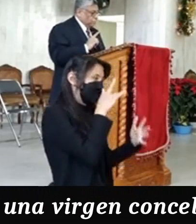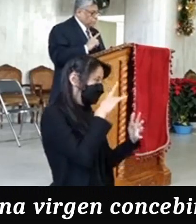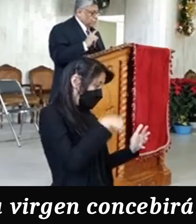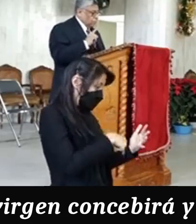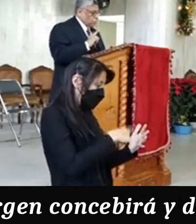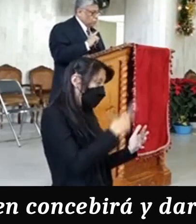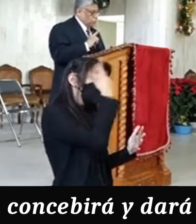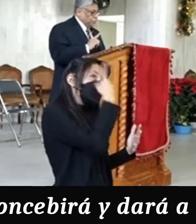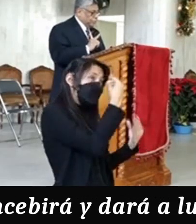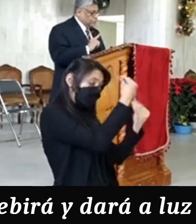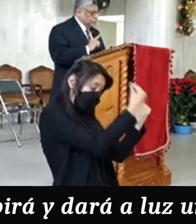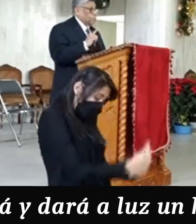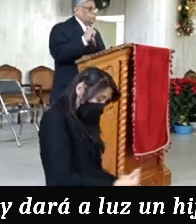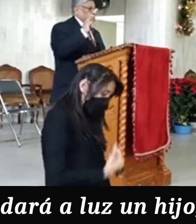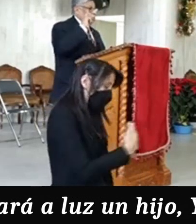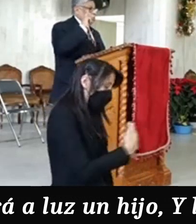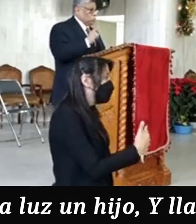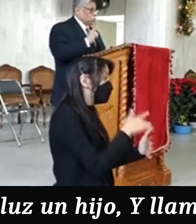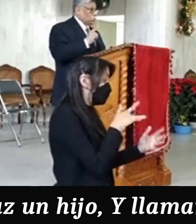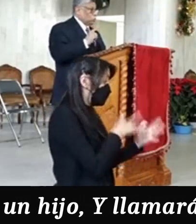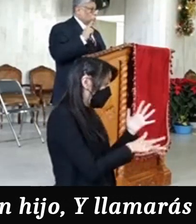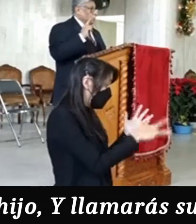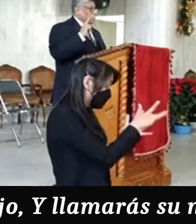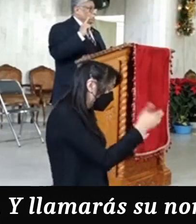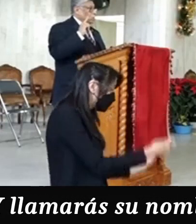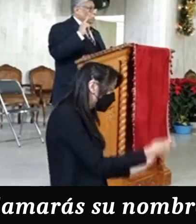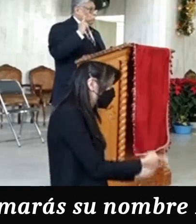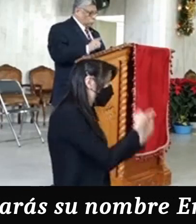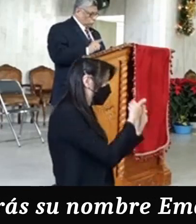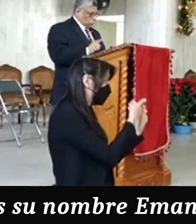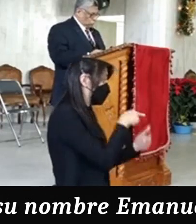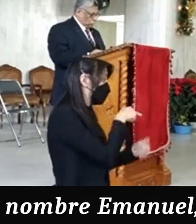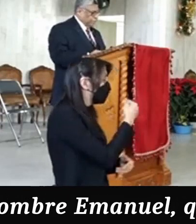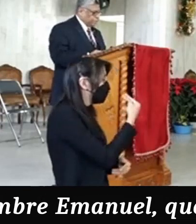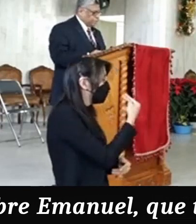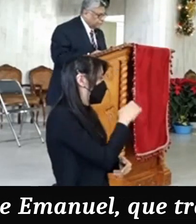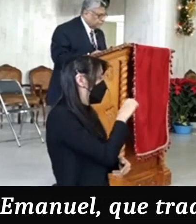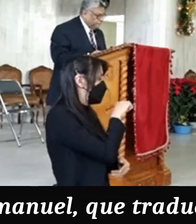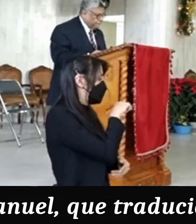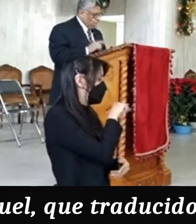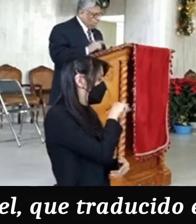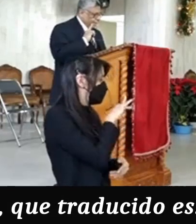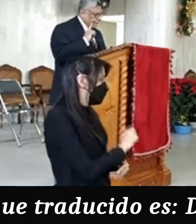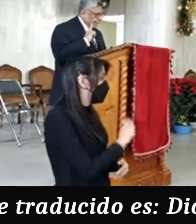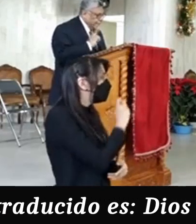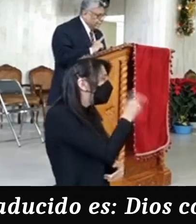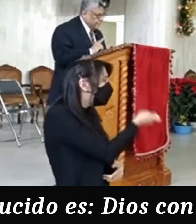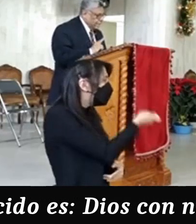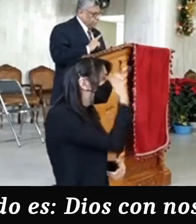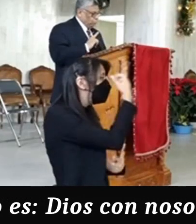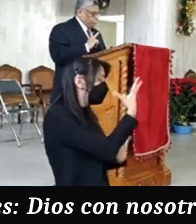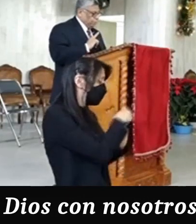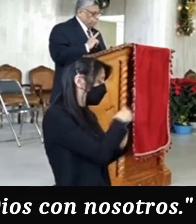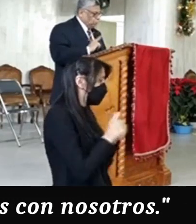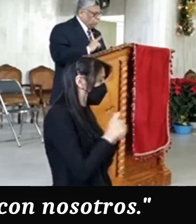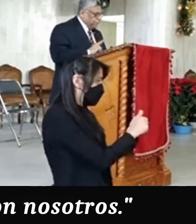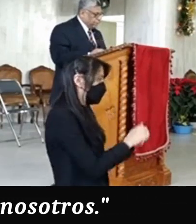Emmanuel, que traducido es Dios con nosotros. Una vez más, he